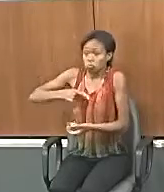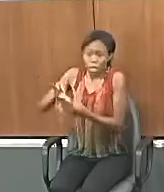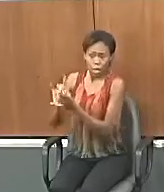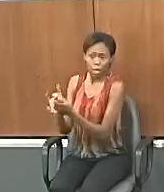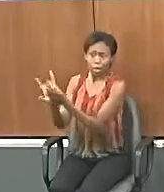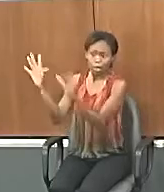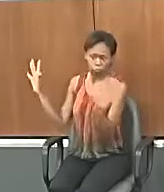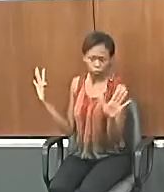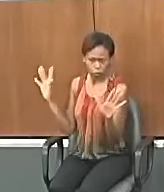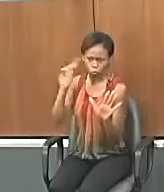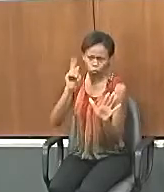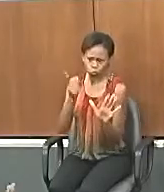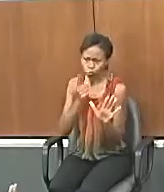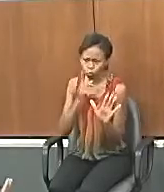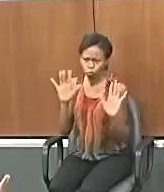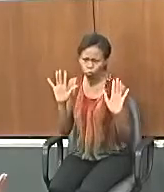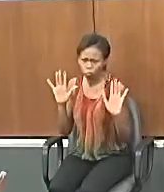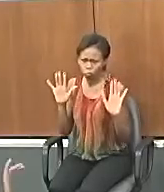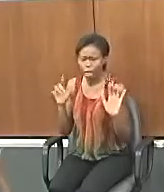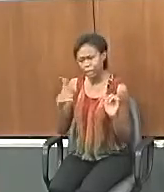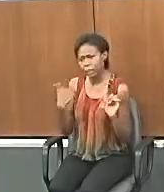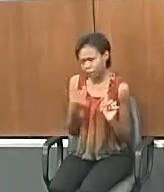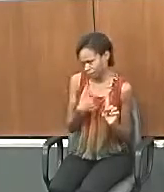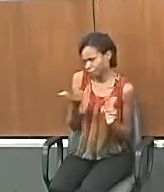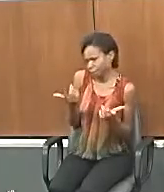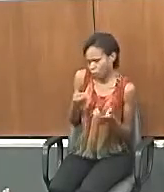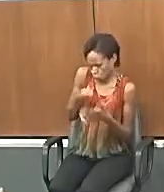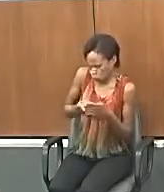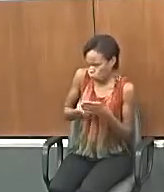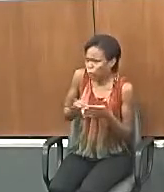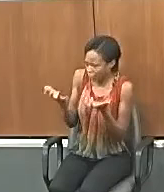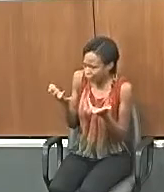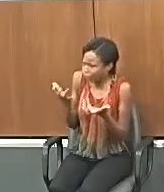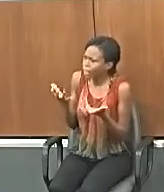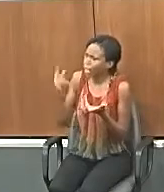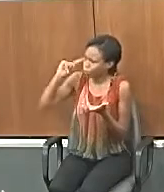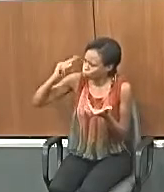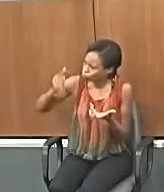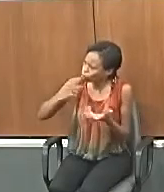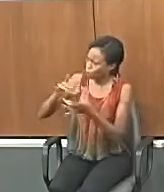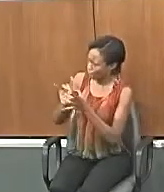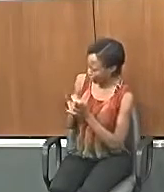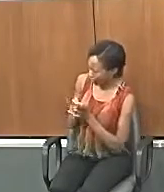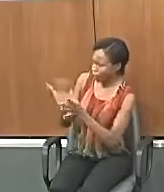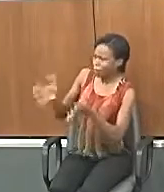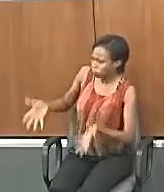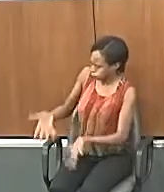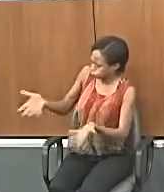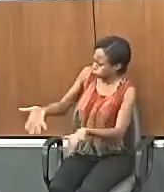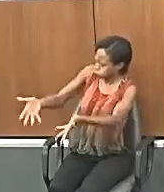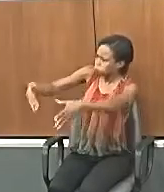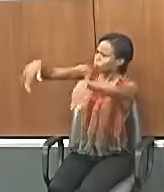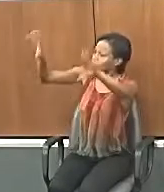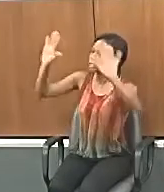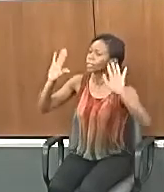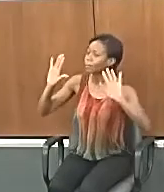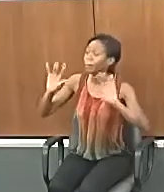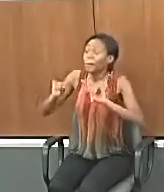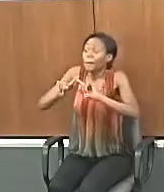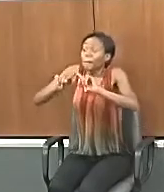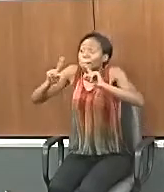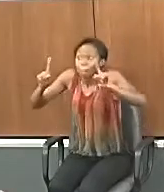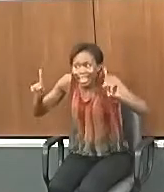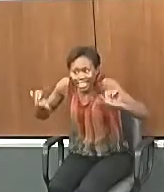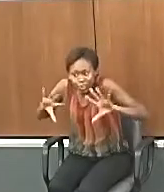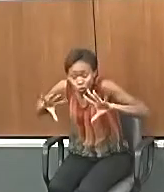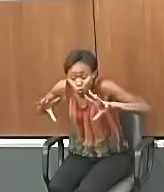assim nós esperamos assim a gente luta é marcelo como escola com todos para a gente criar essa autonomia mas não são todos